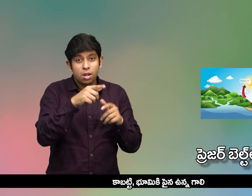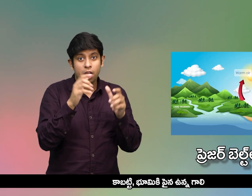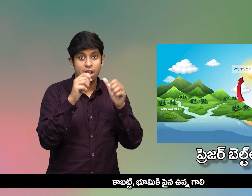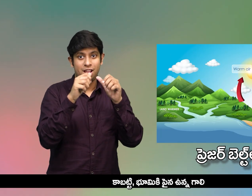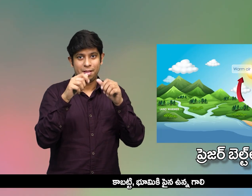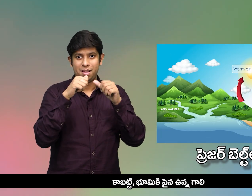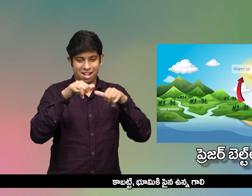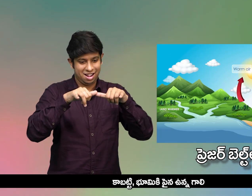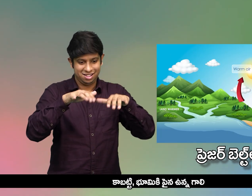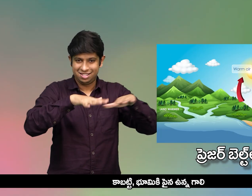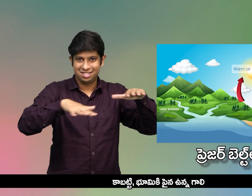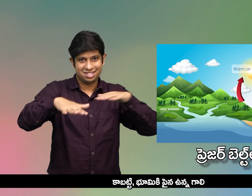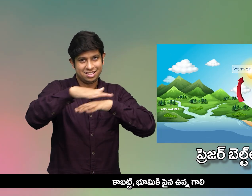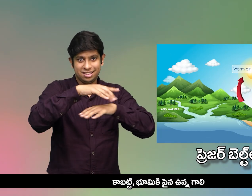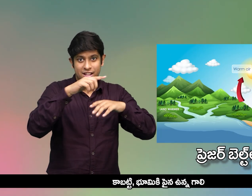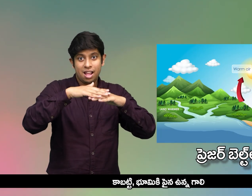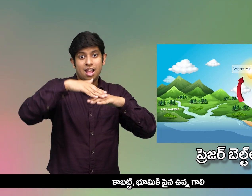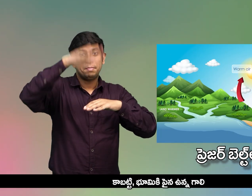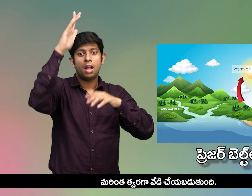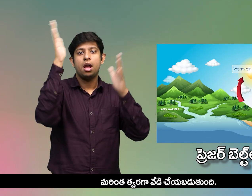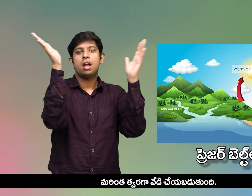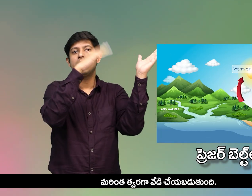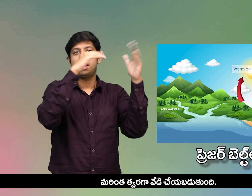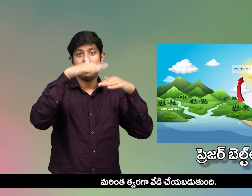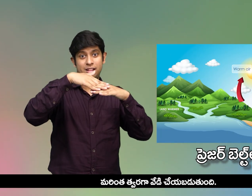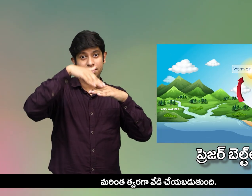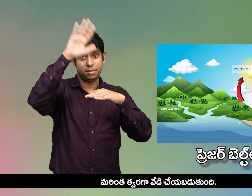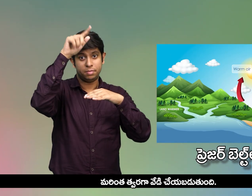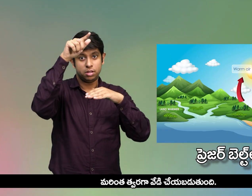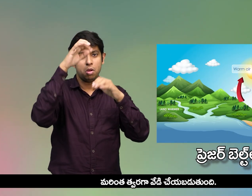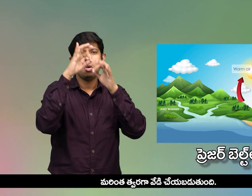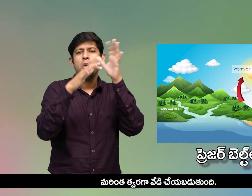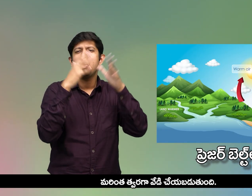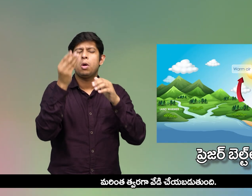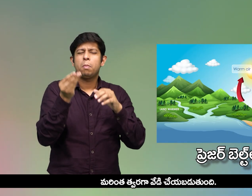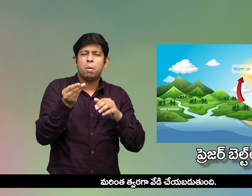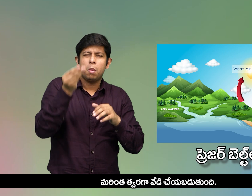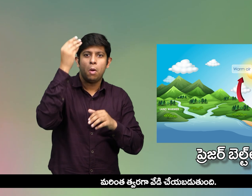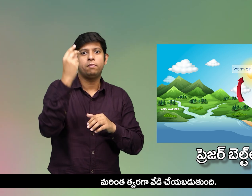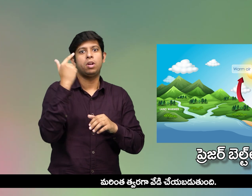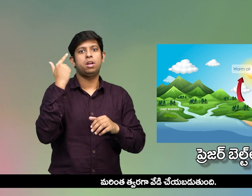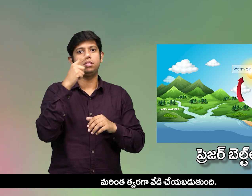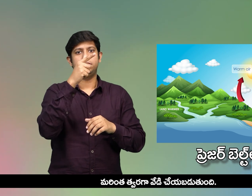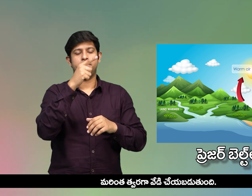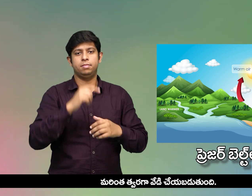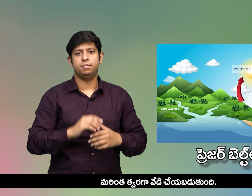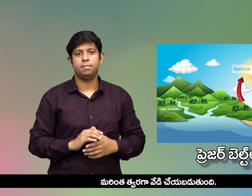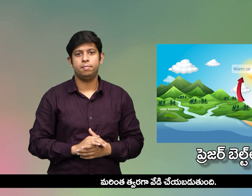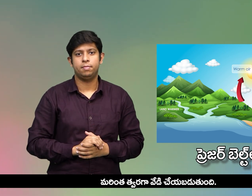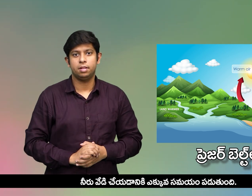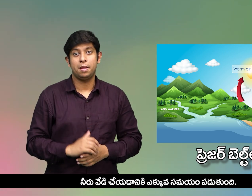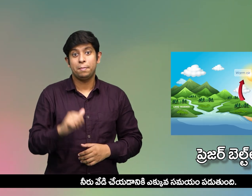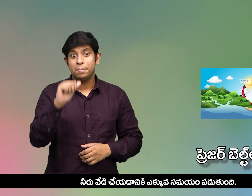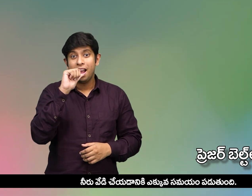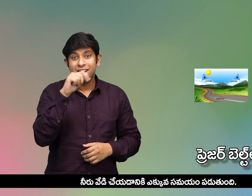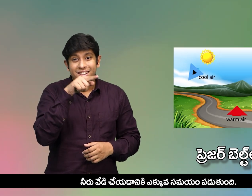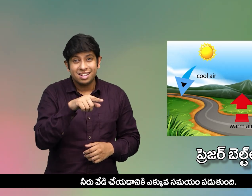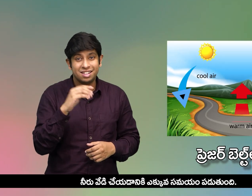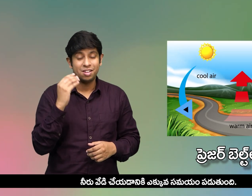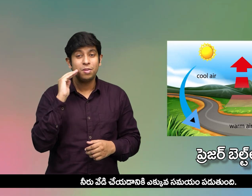కాబట్టి భూమికి పైన ఉన్న గాలి మరింత త్వరగా వేడి చేయబడుతుంది. నీరు వేడి చేయడానికి